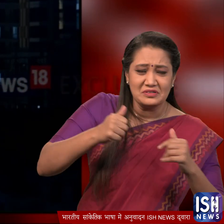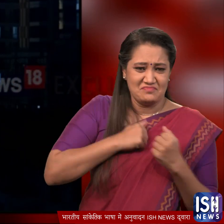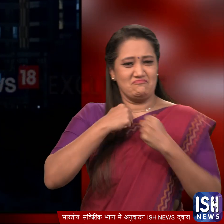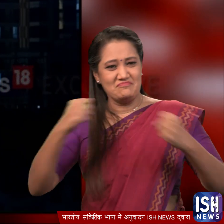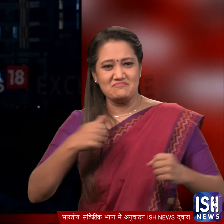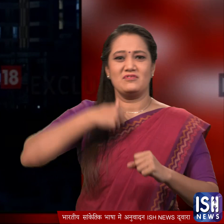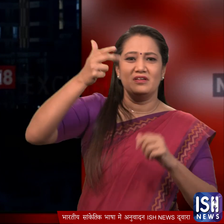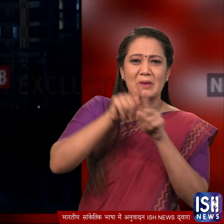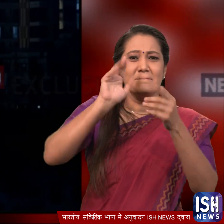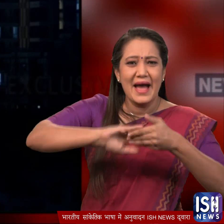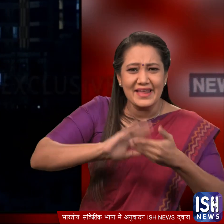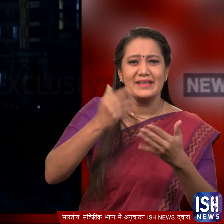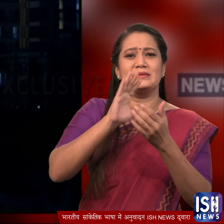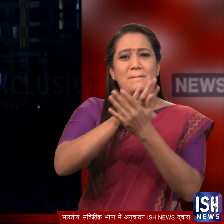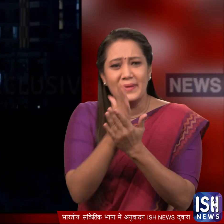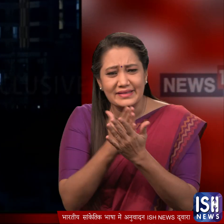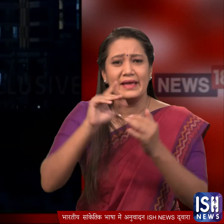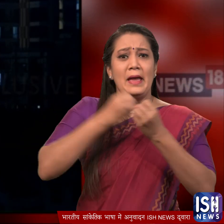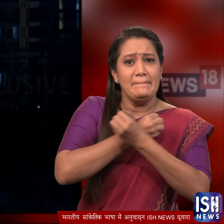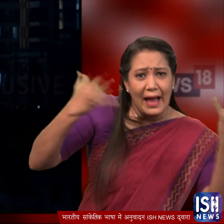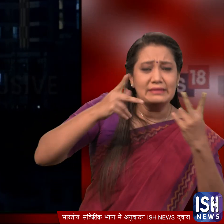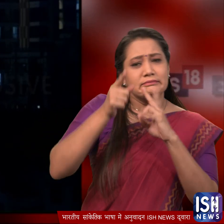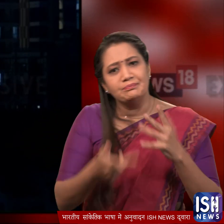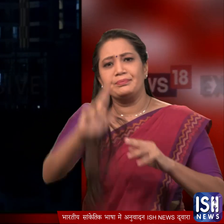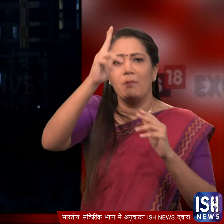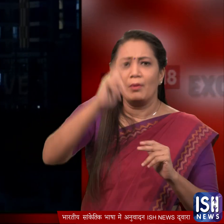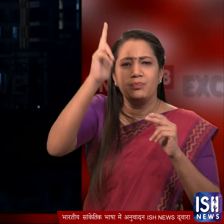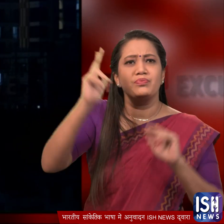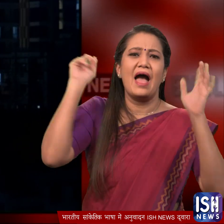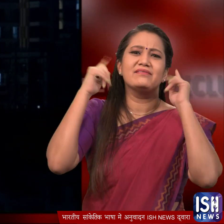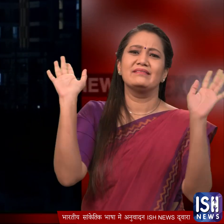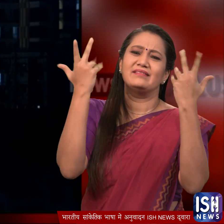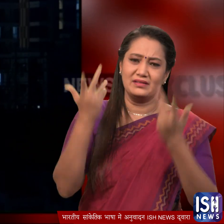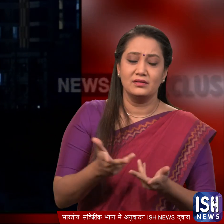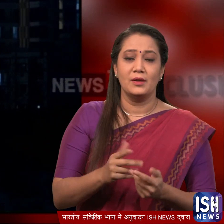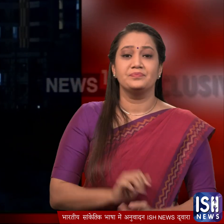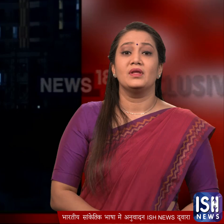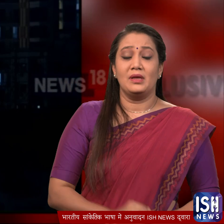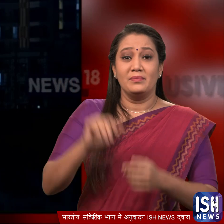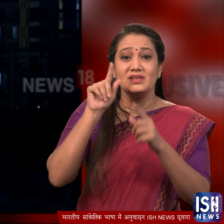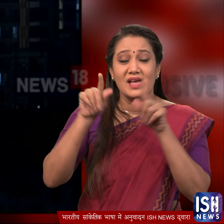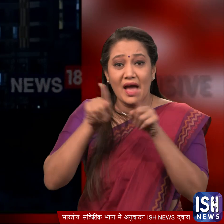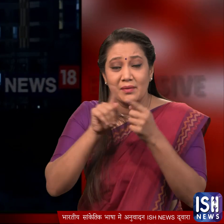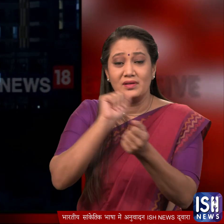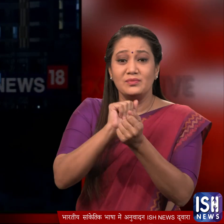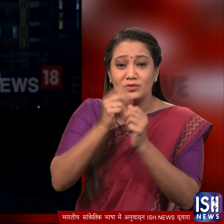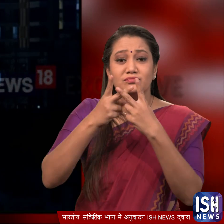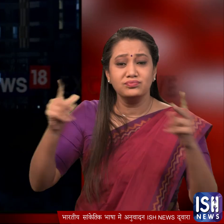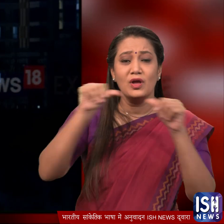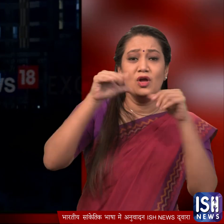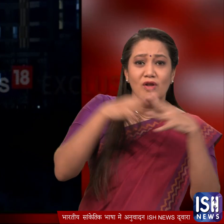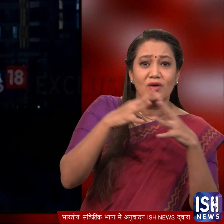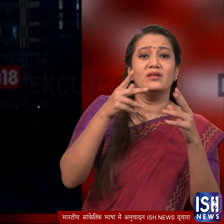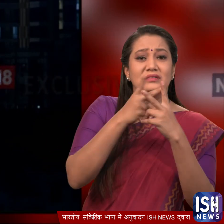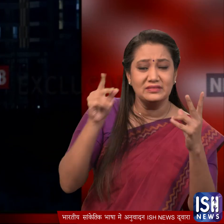लोग रौब गांठने और शादी ब्याह जन्मदिन के जश्न में फायरिंग करने के लिए ही करते हैं। कानून की नजर में जश्न मनाने के लिए लाइसेंसी